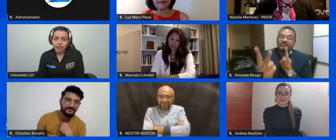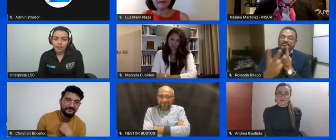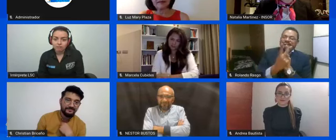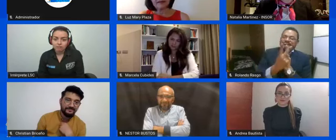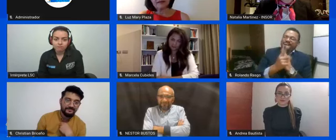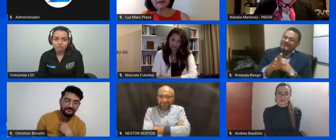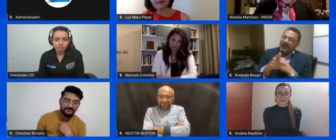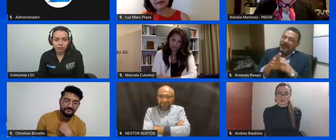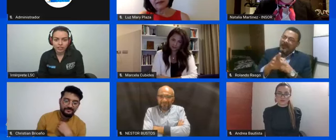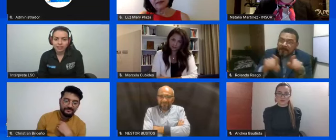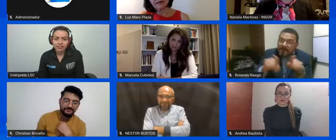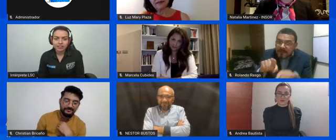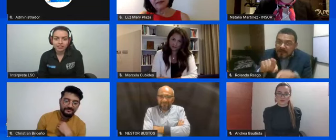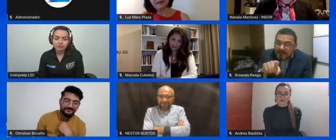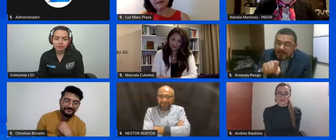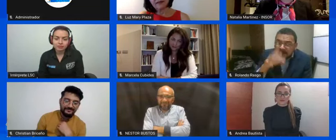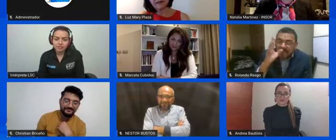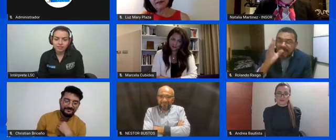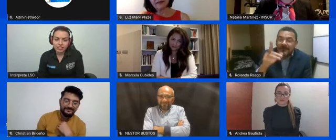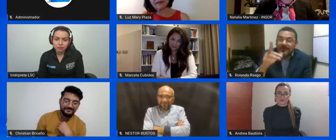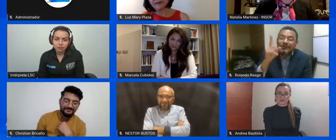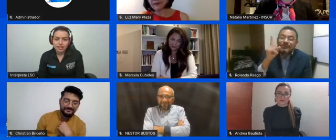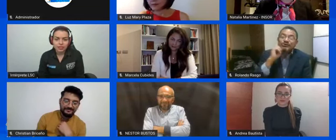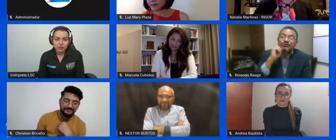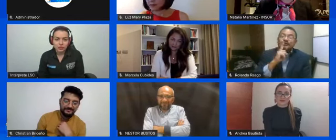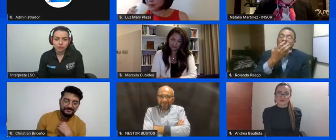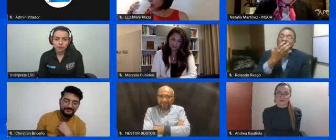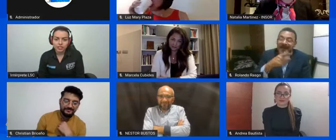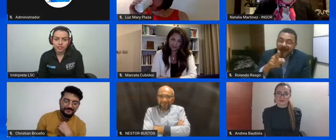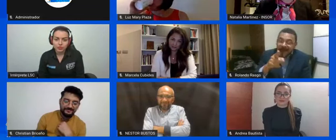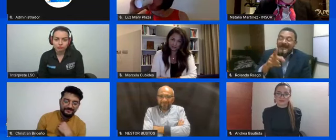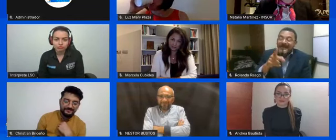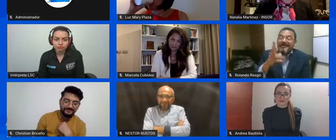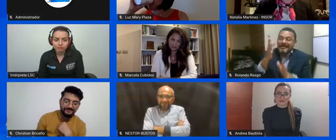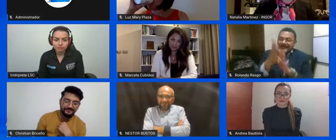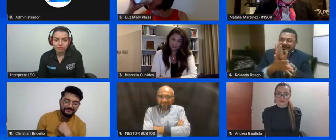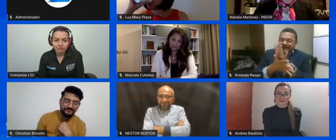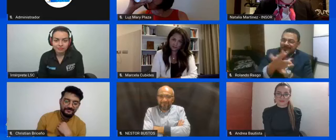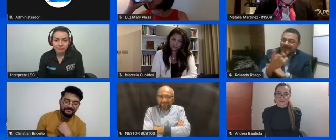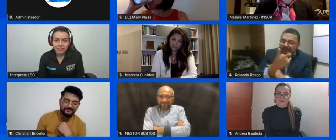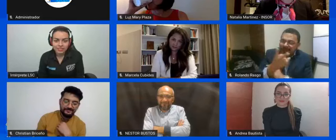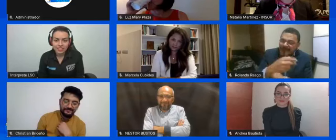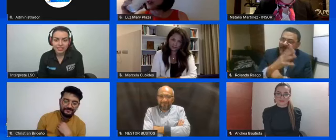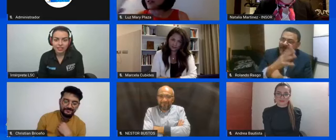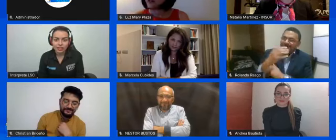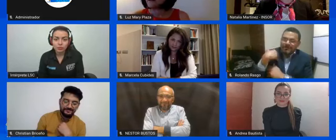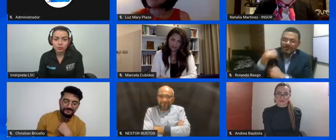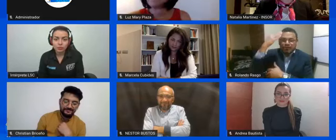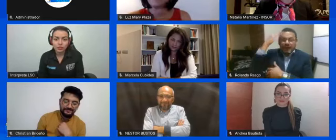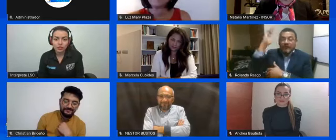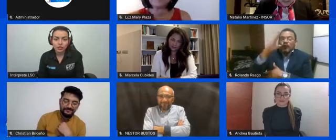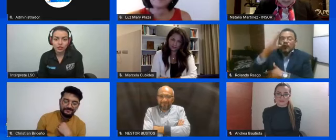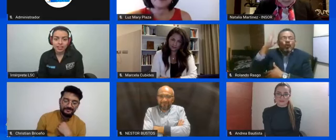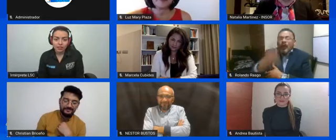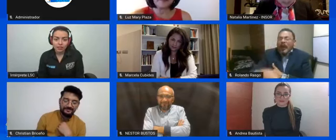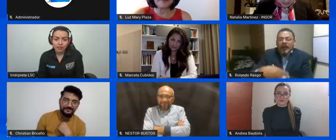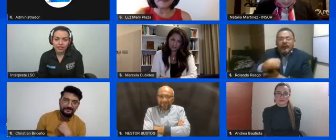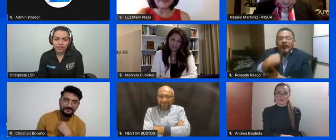con él... Sí, pues ha sido la situación distinta, ¿no? Porque con él siempre